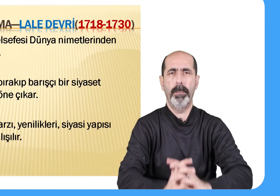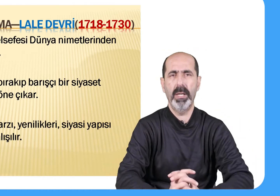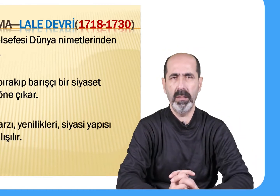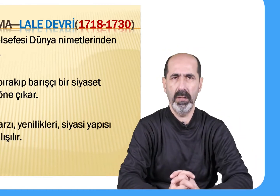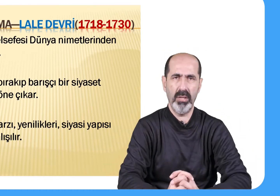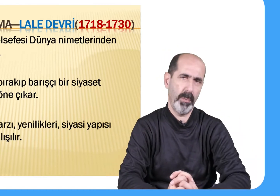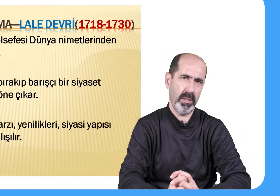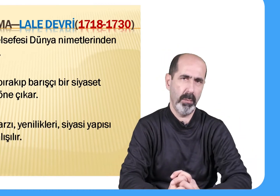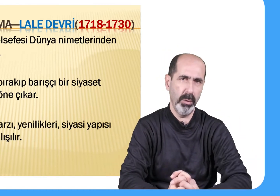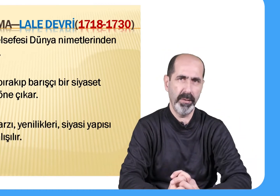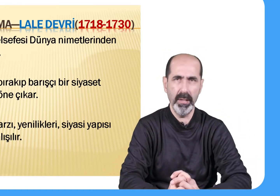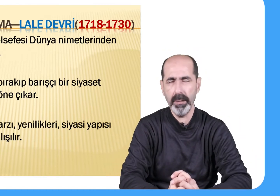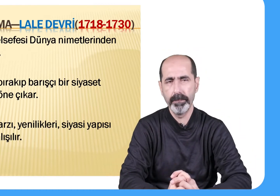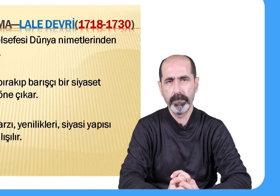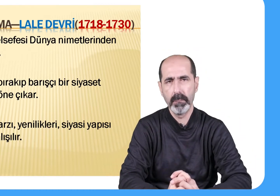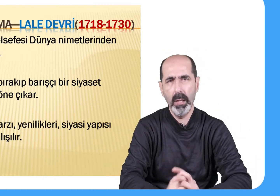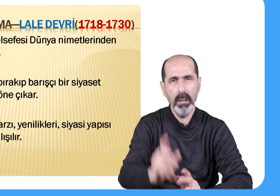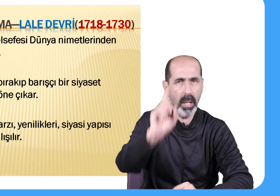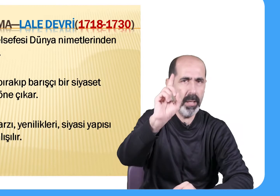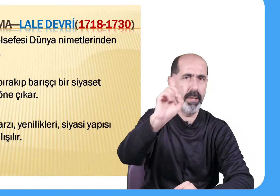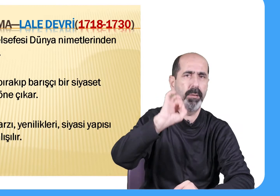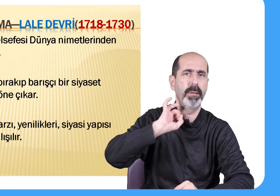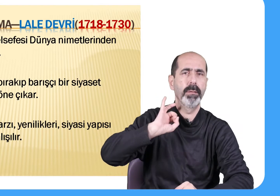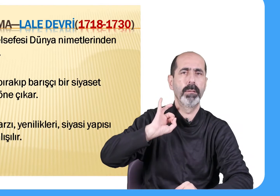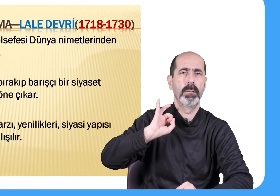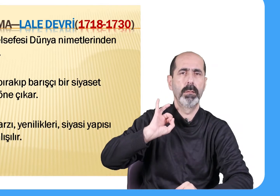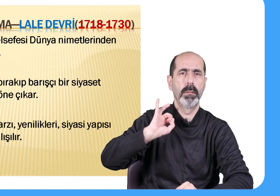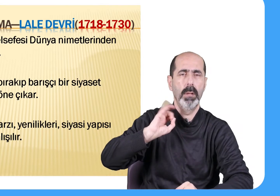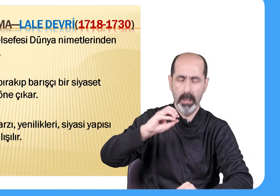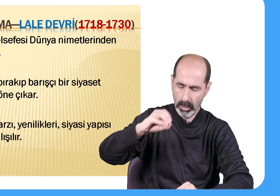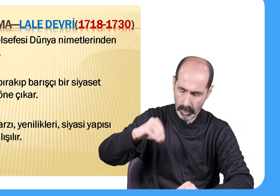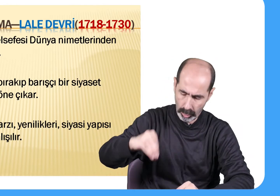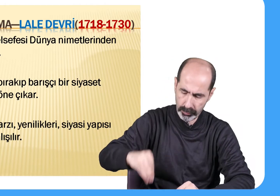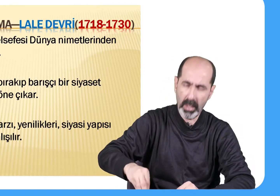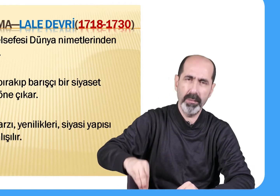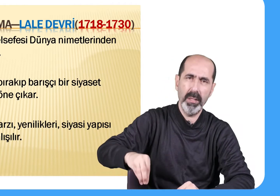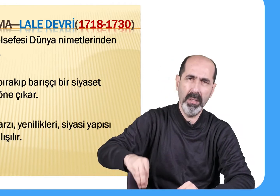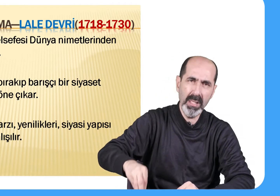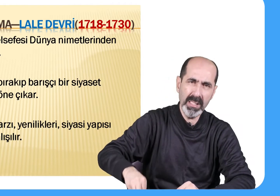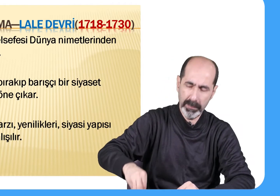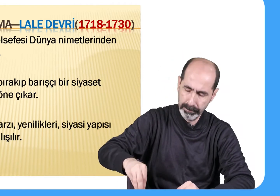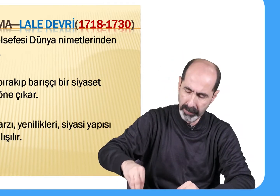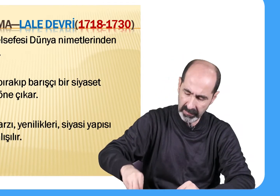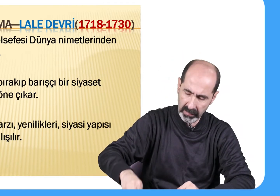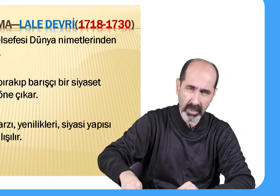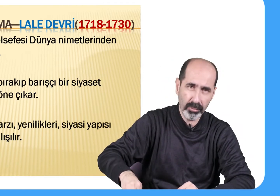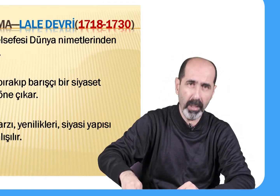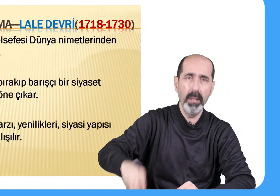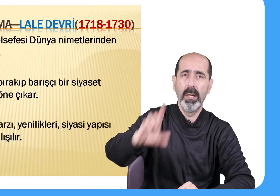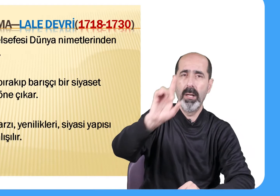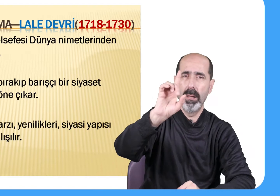aynı zamanda batılılaşma kabul edilir bir Lale Devri 11 Osmanlı ilk